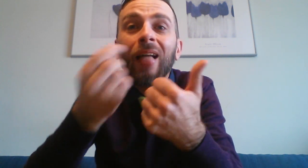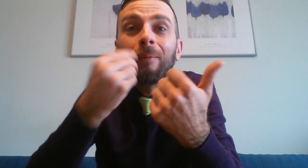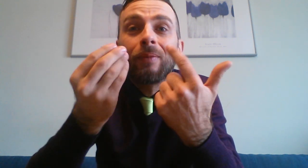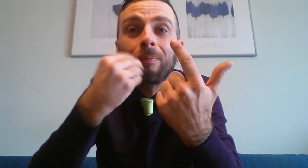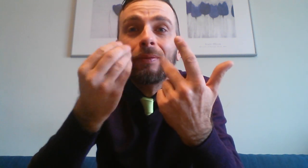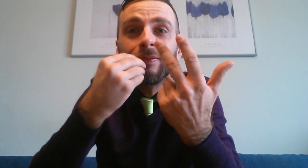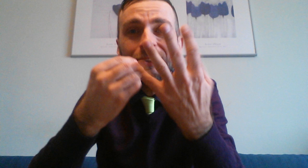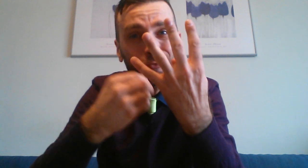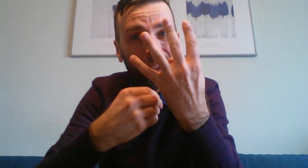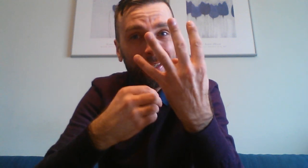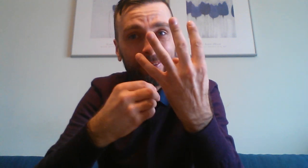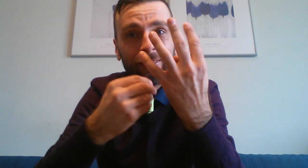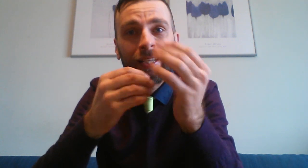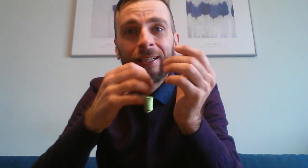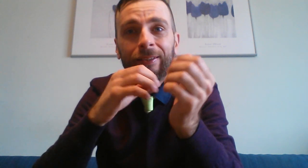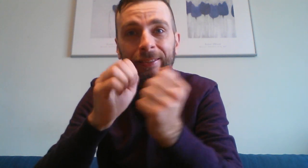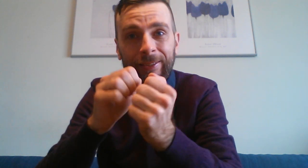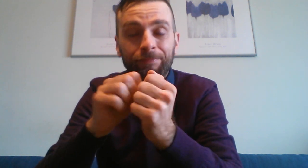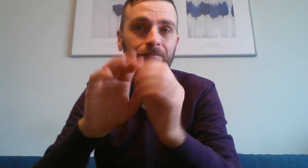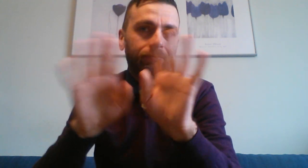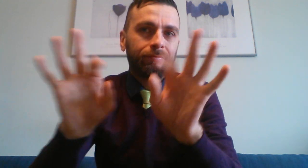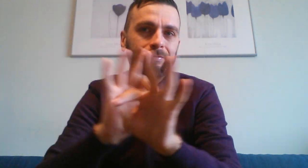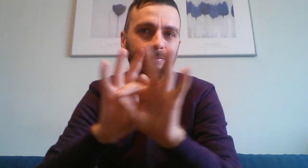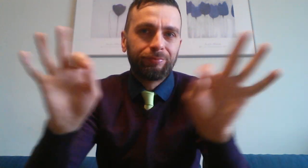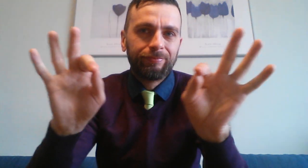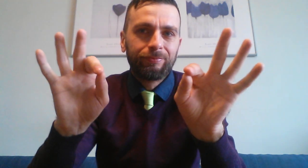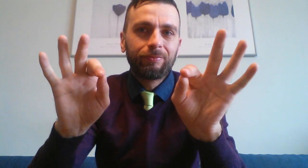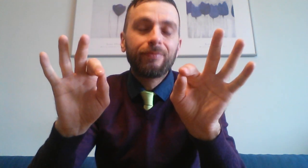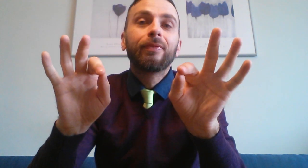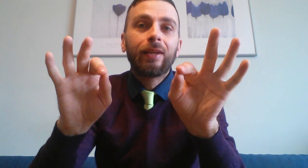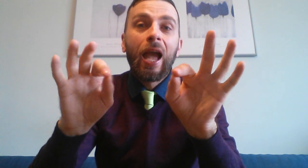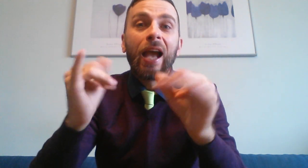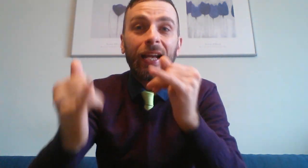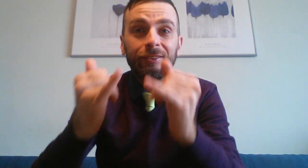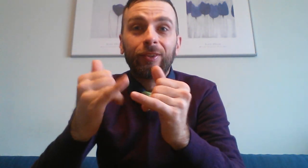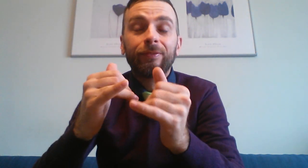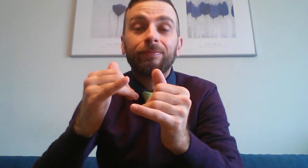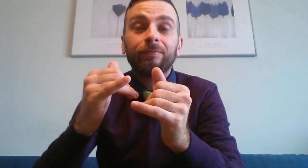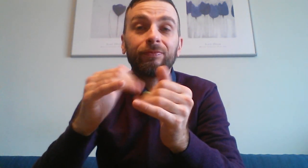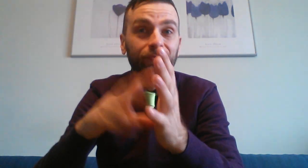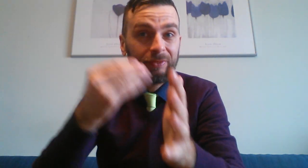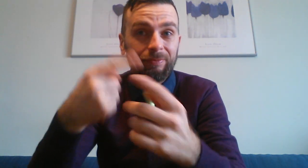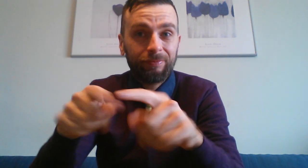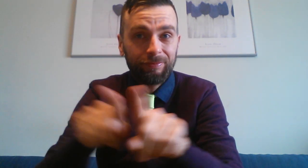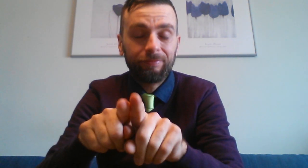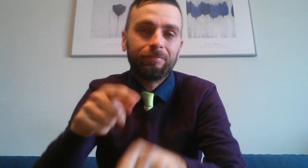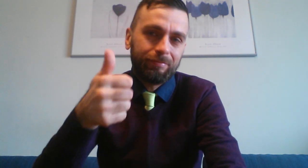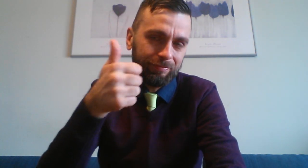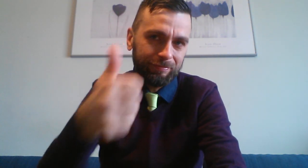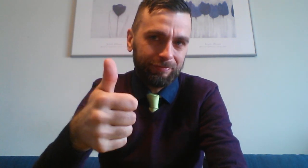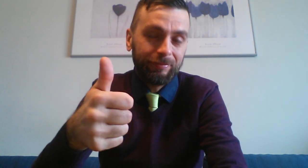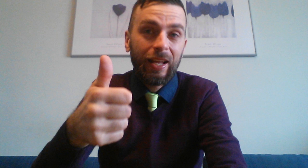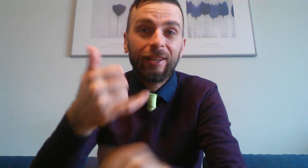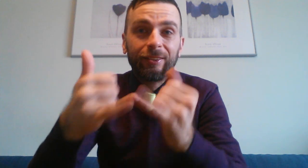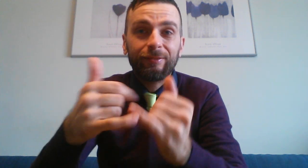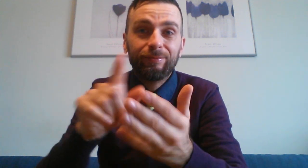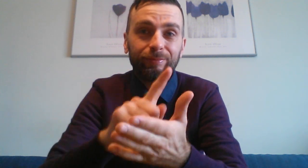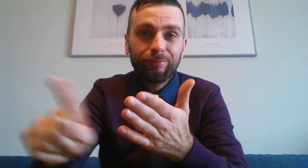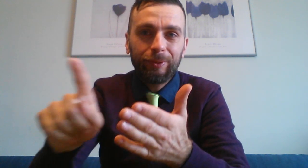coraz słabsze, gospodarstwo jest coraz mniej, ludzi na wsi jest coraz mniej. I tak jak widzimy po głosowaniu w